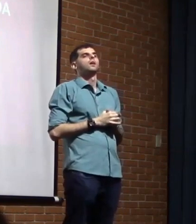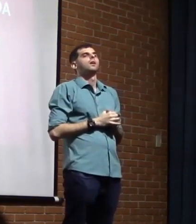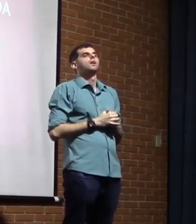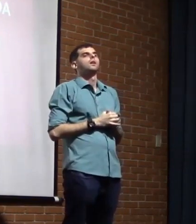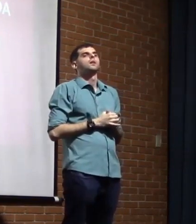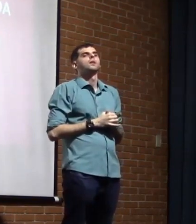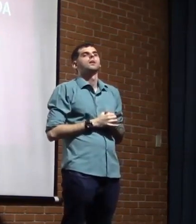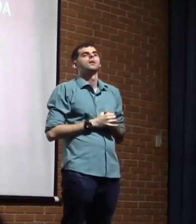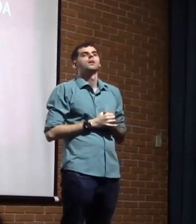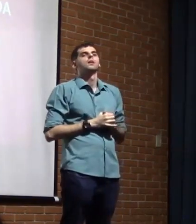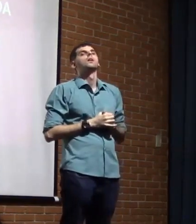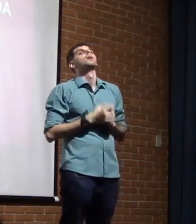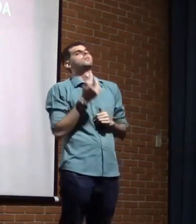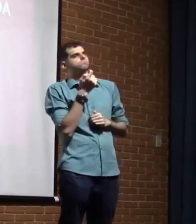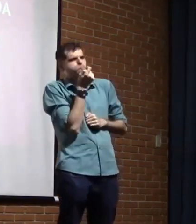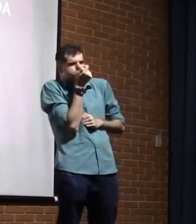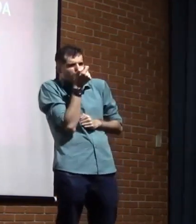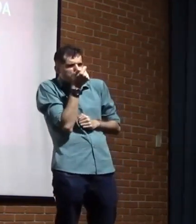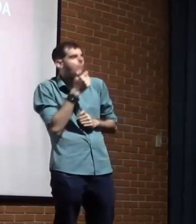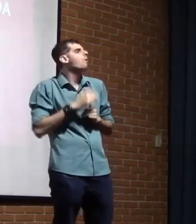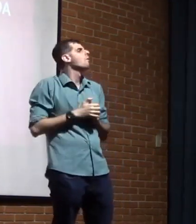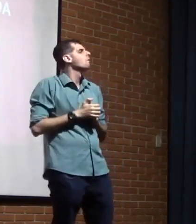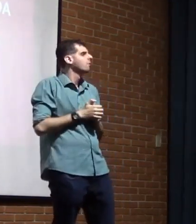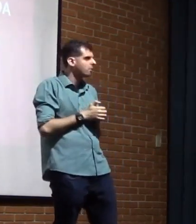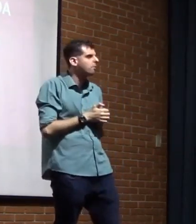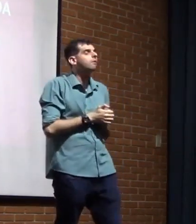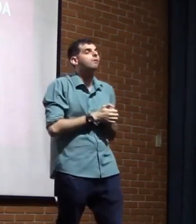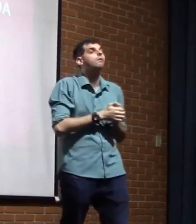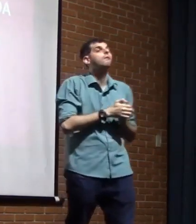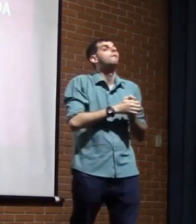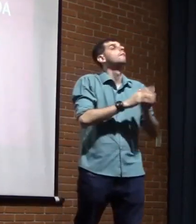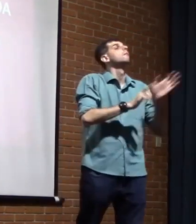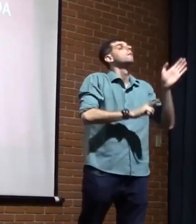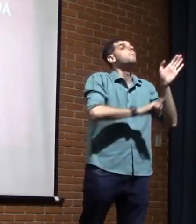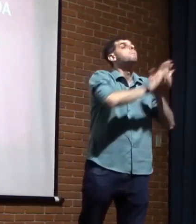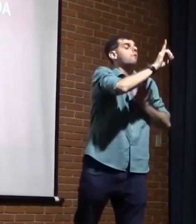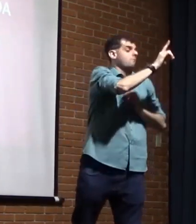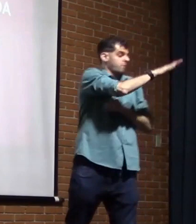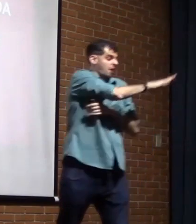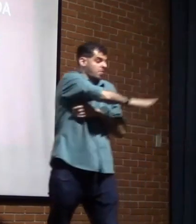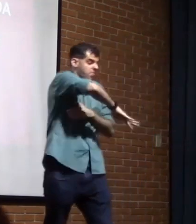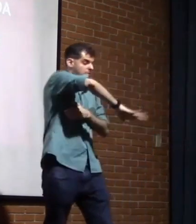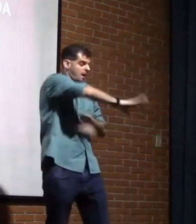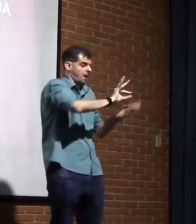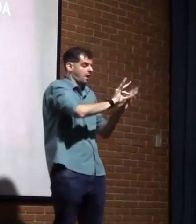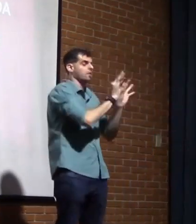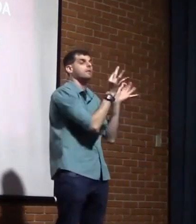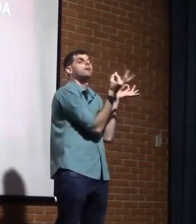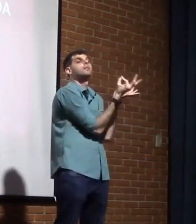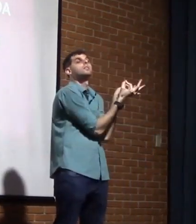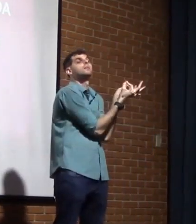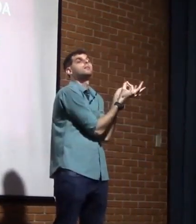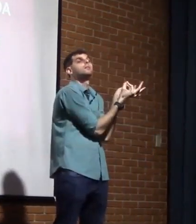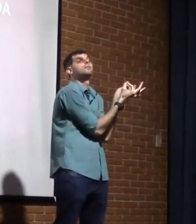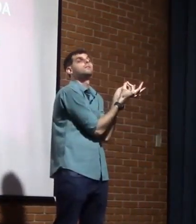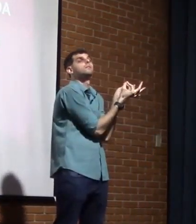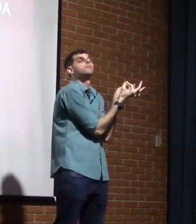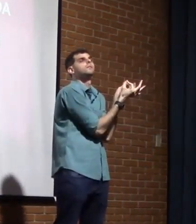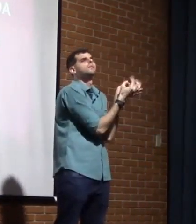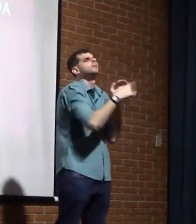né? onde haviam surdos? Alguns poucos aqui também levantaram a mão. E na questão do